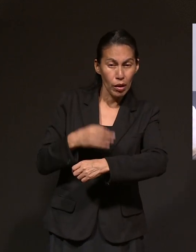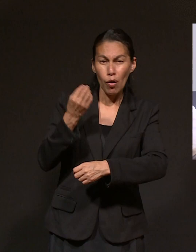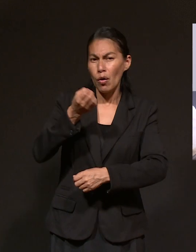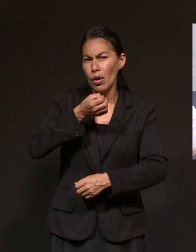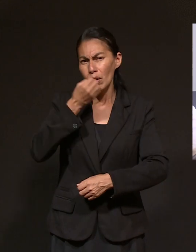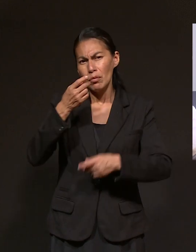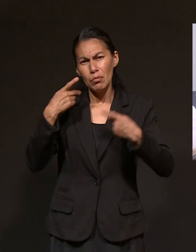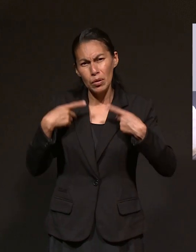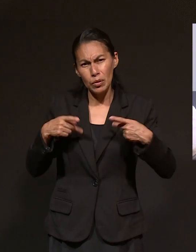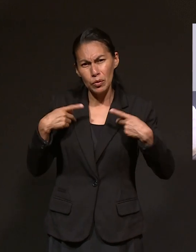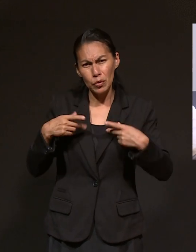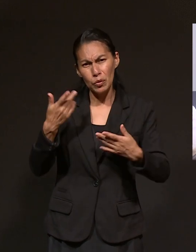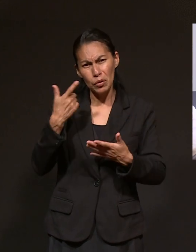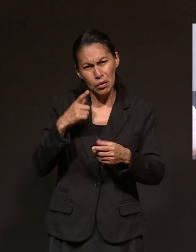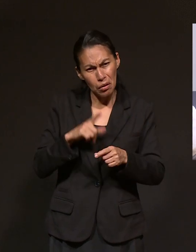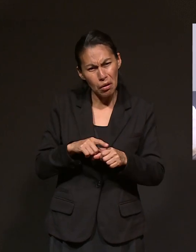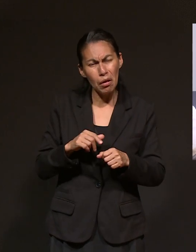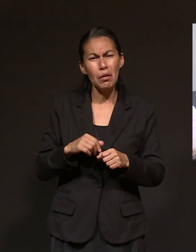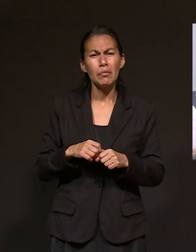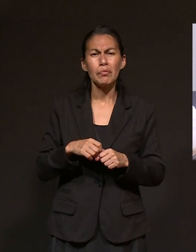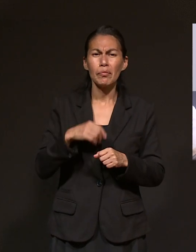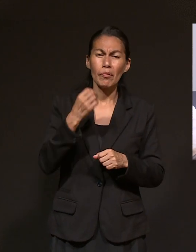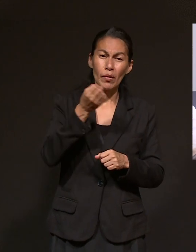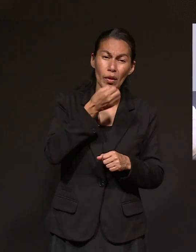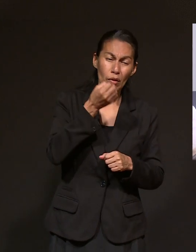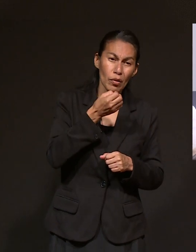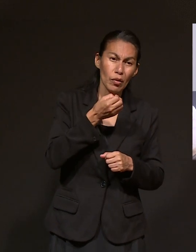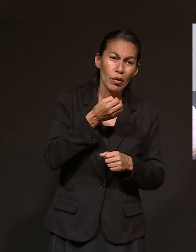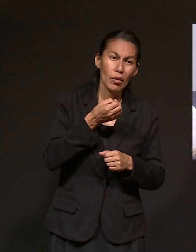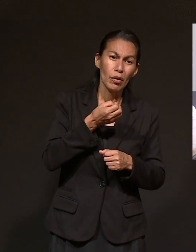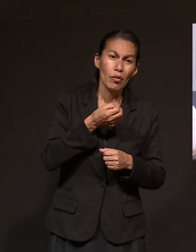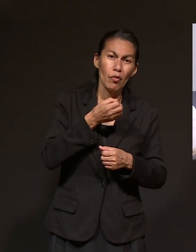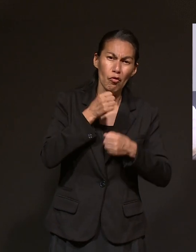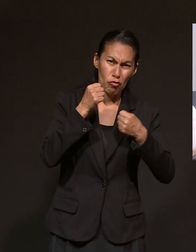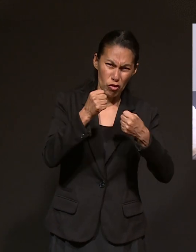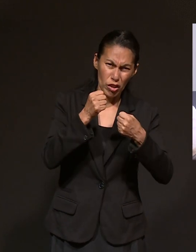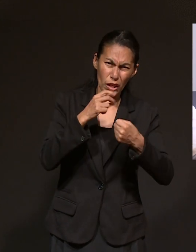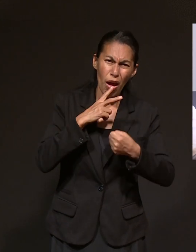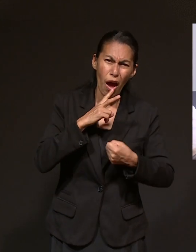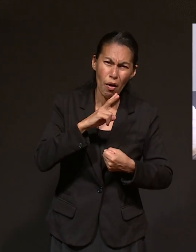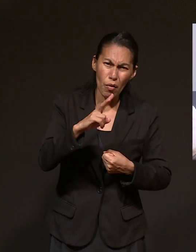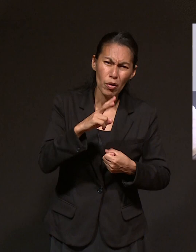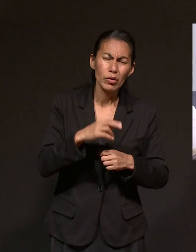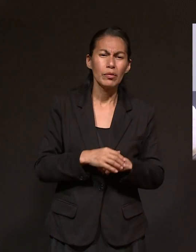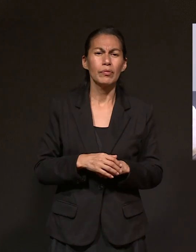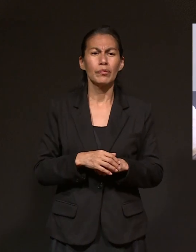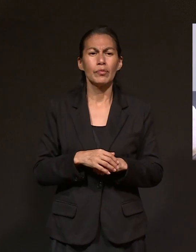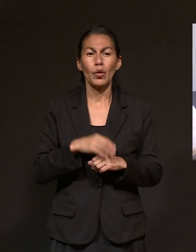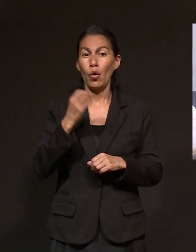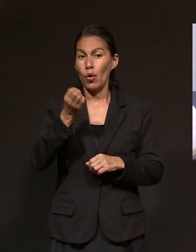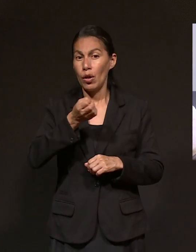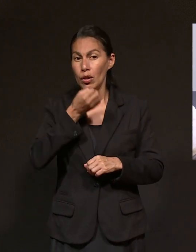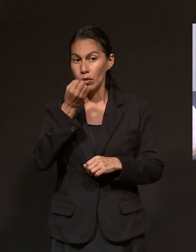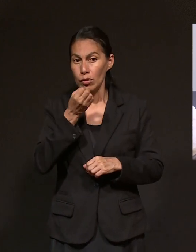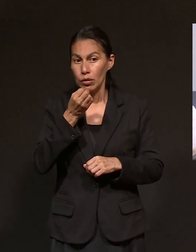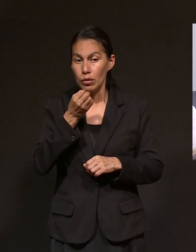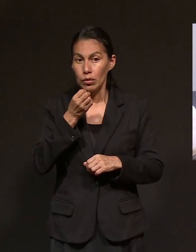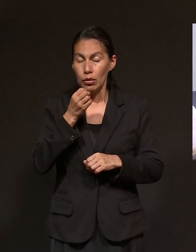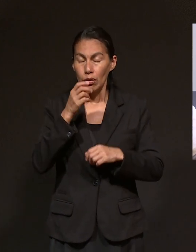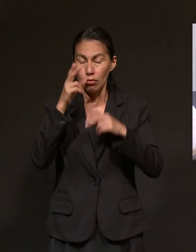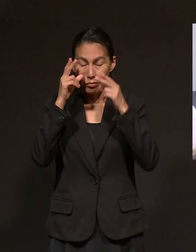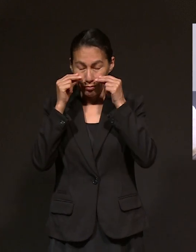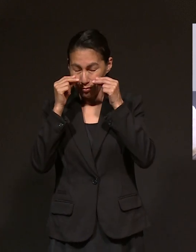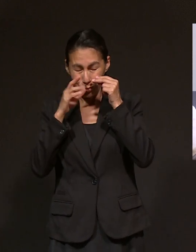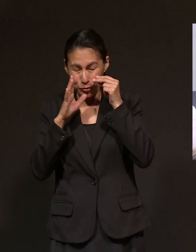Oraciones en familia, oraciones personales, oraciones audibles, oraciones en las que, pues,